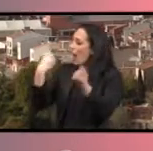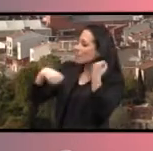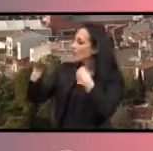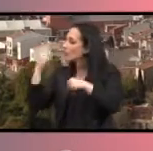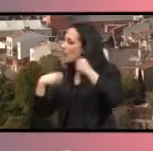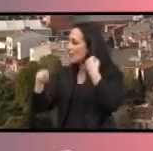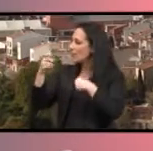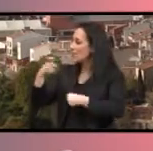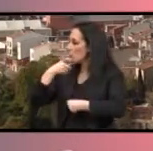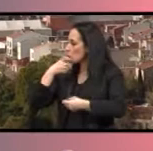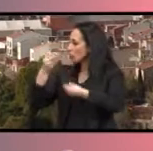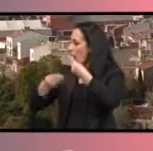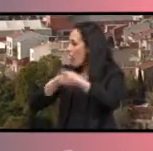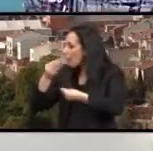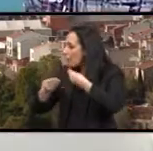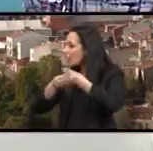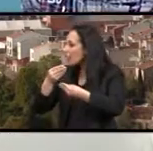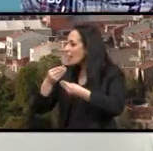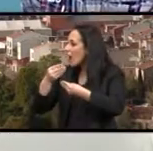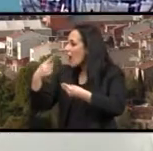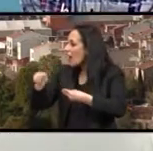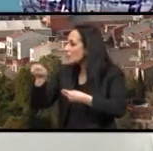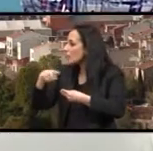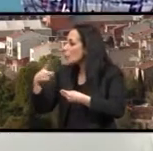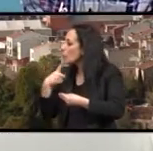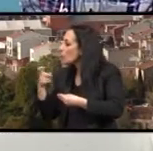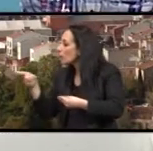us dona una miqueta més de vida al dia a dia. Roser.